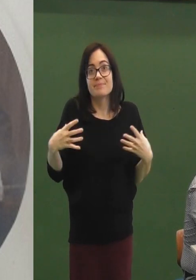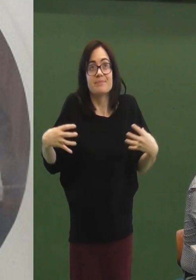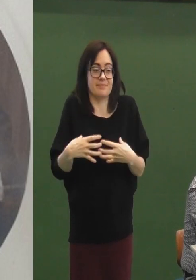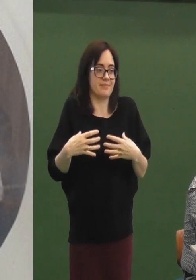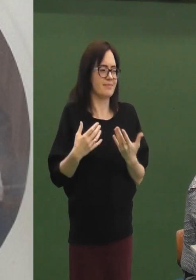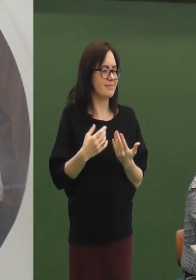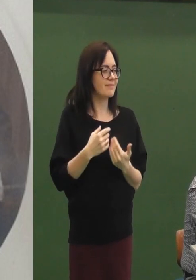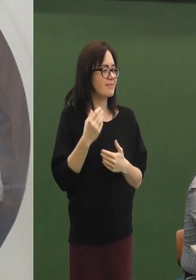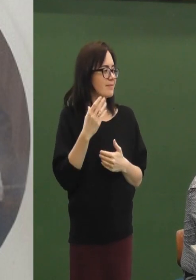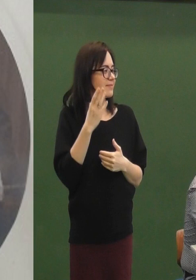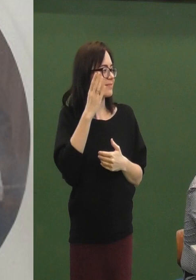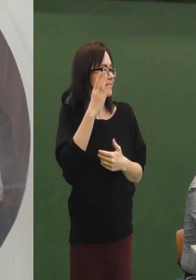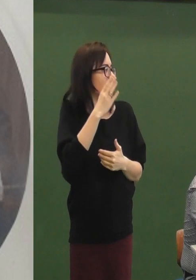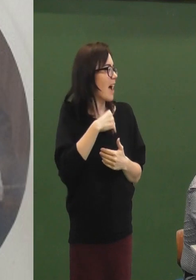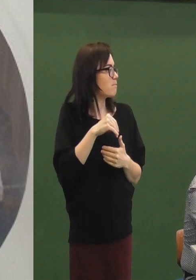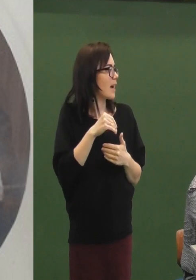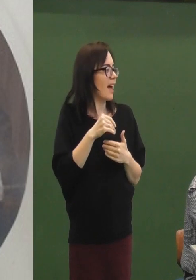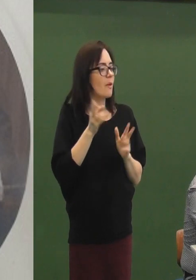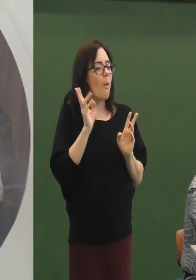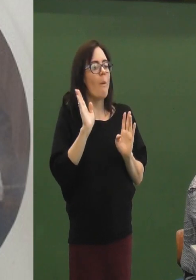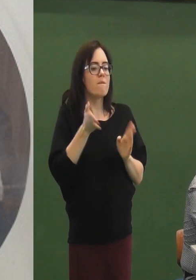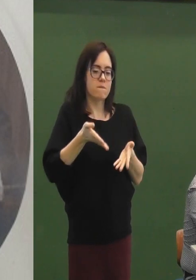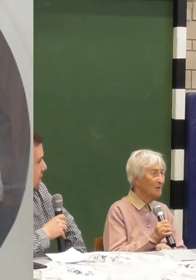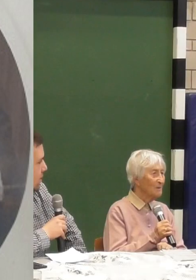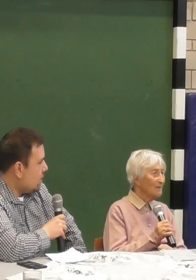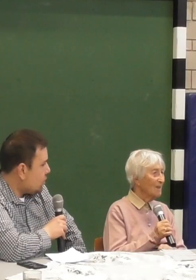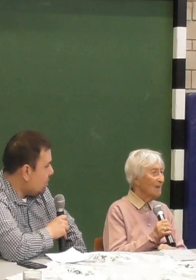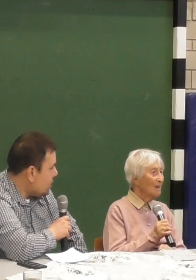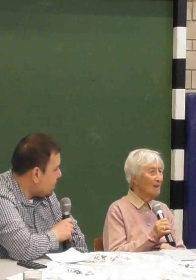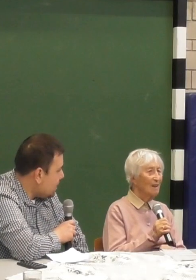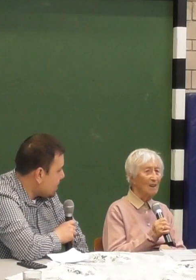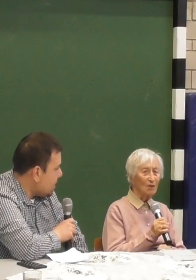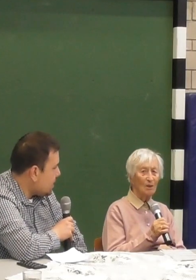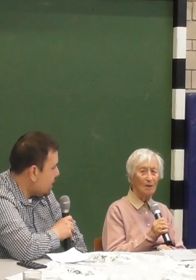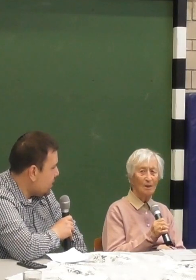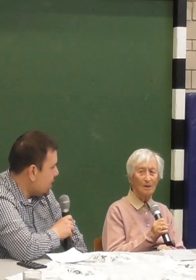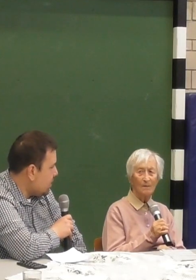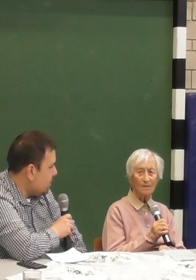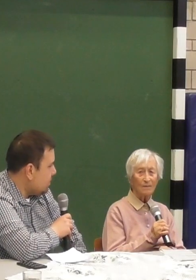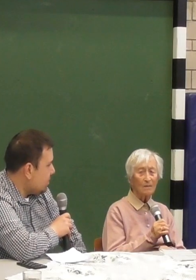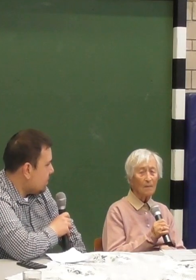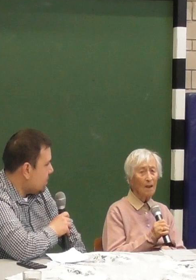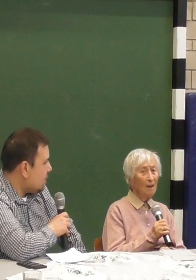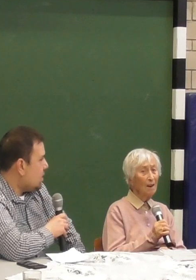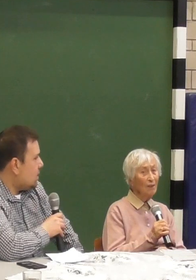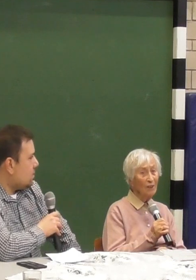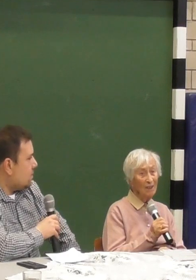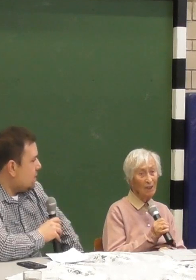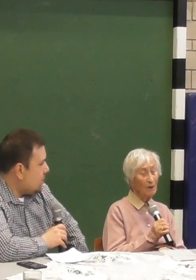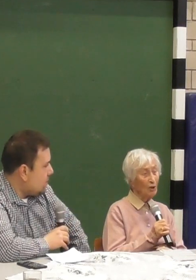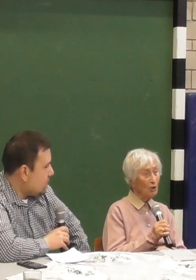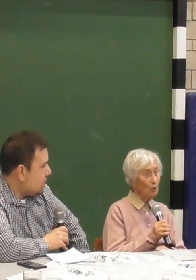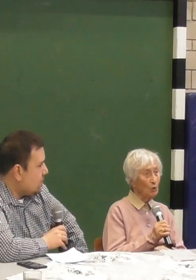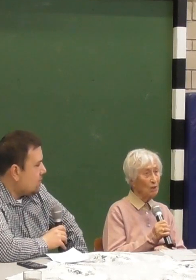nem választhatta meg, hogy hova születik. És mi történt 1944-ben?